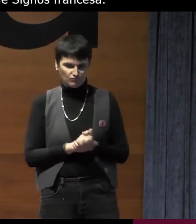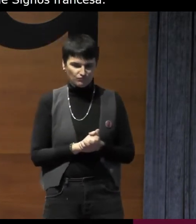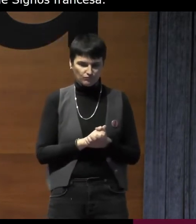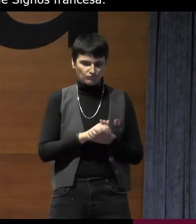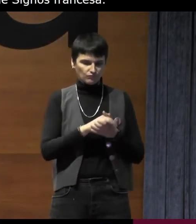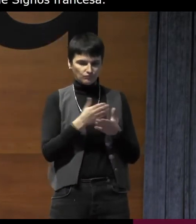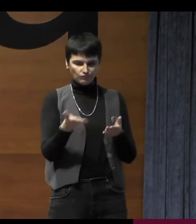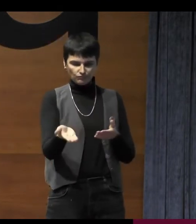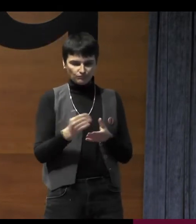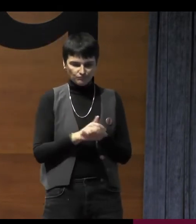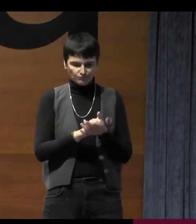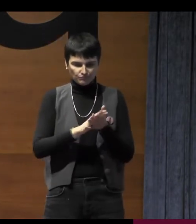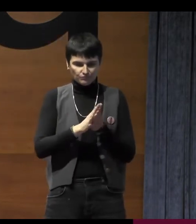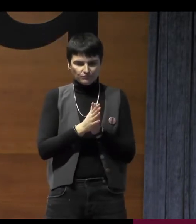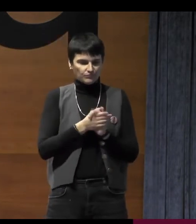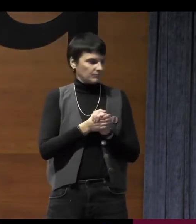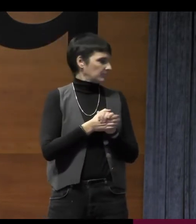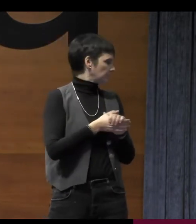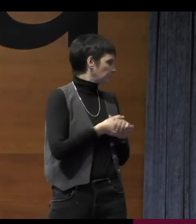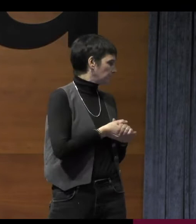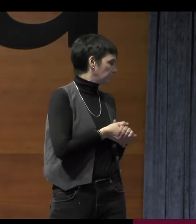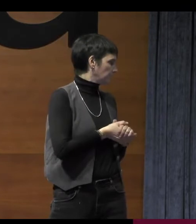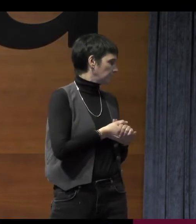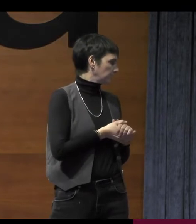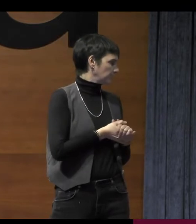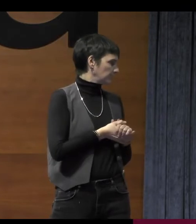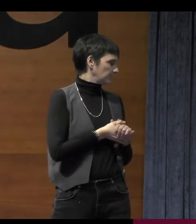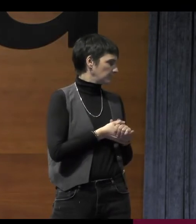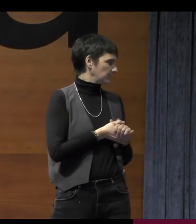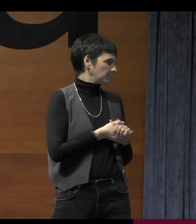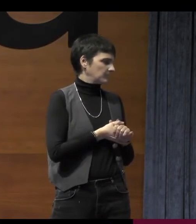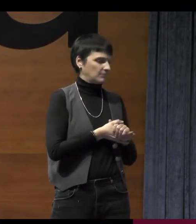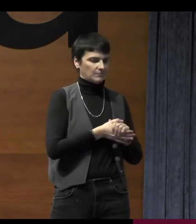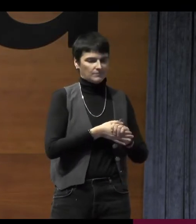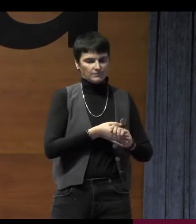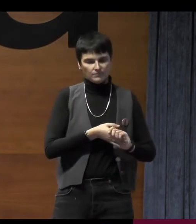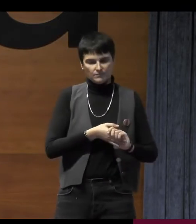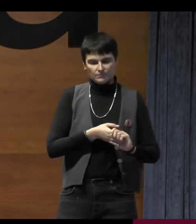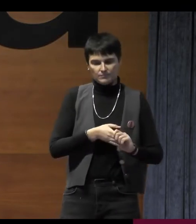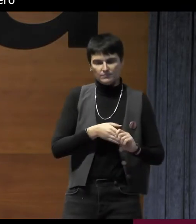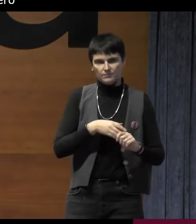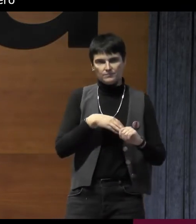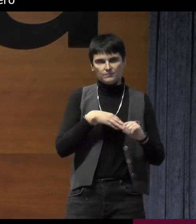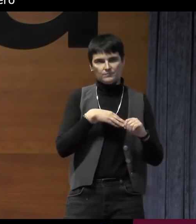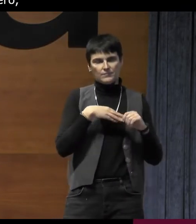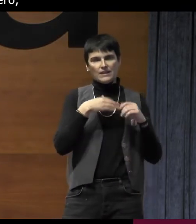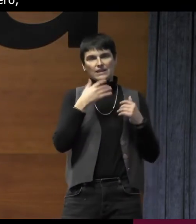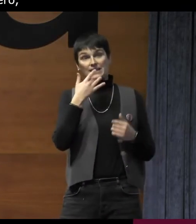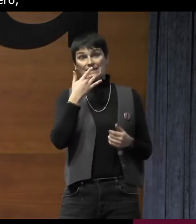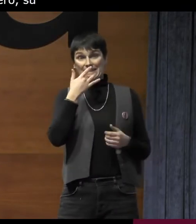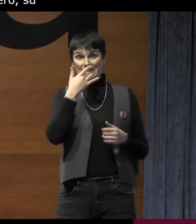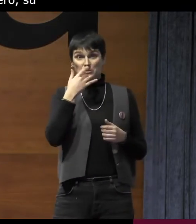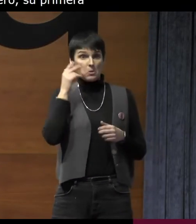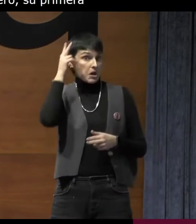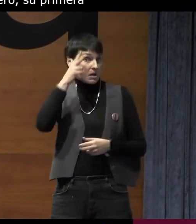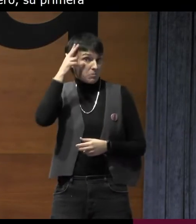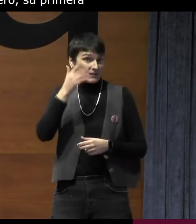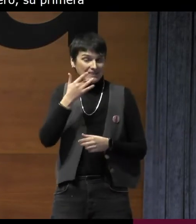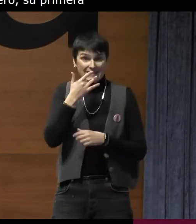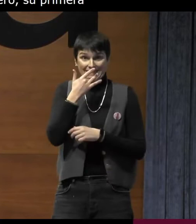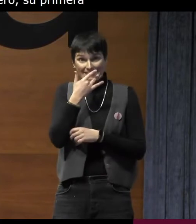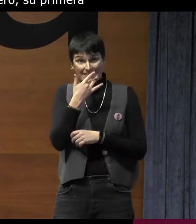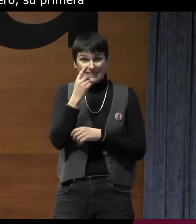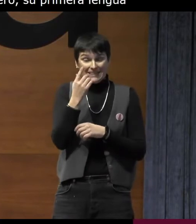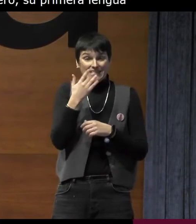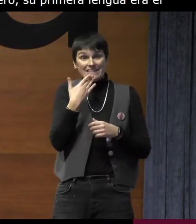Y había 2 grupos. Uno era, el primero, su primera lengua era el francés, y otro grupo